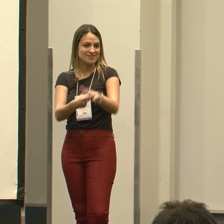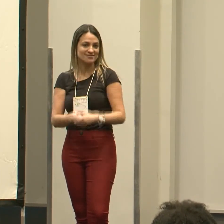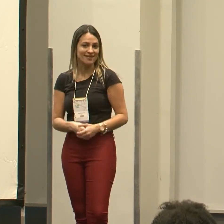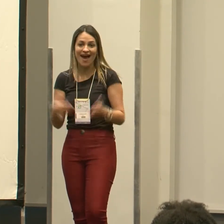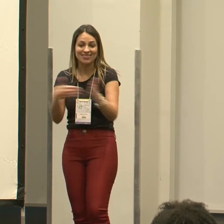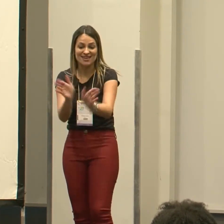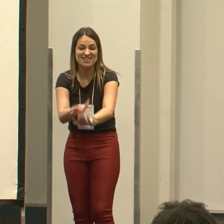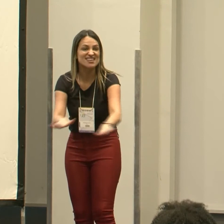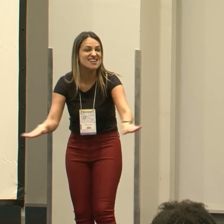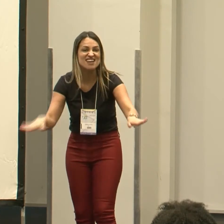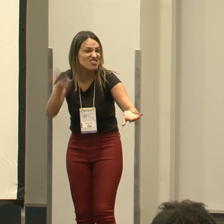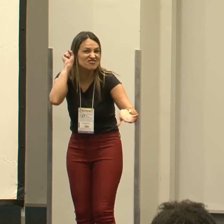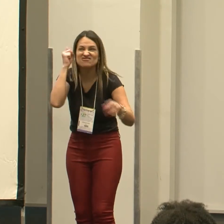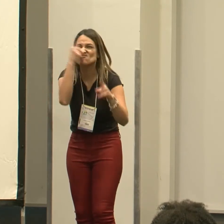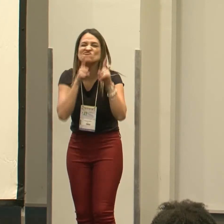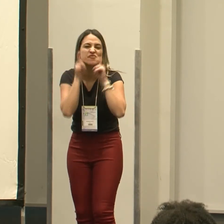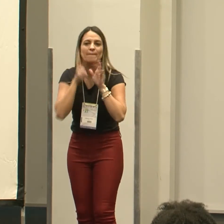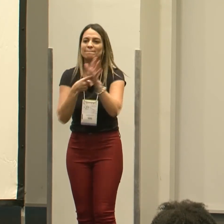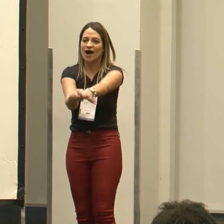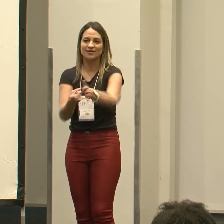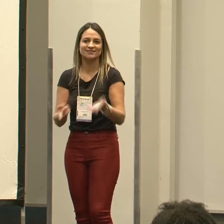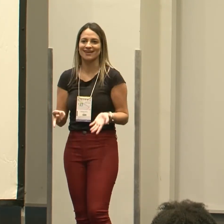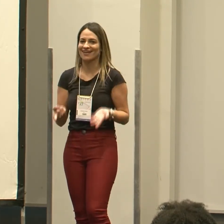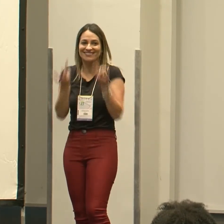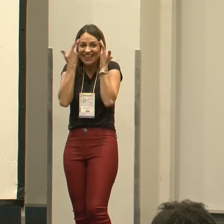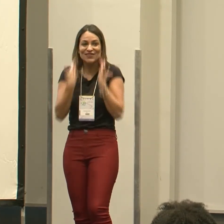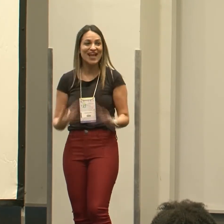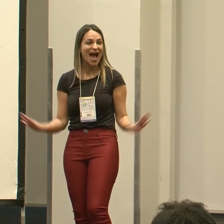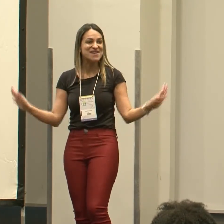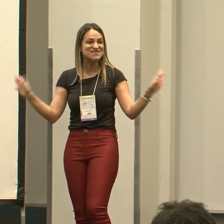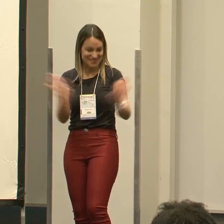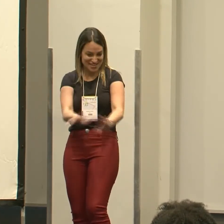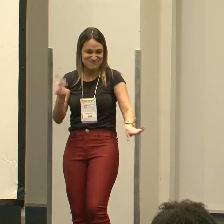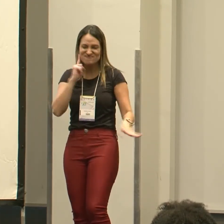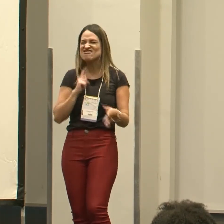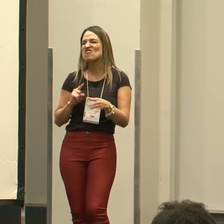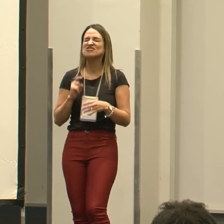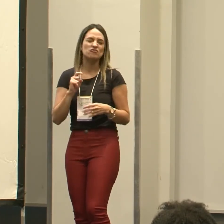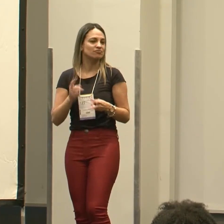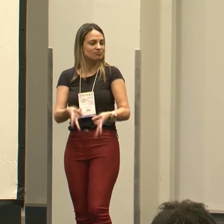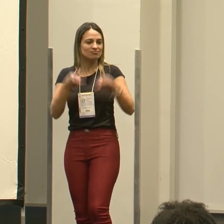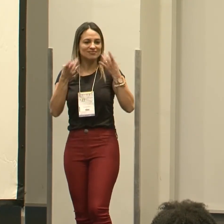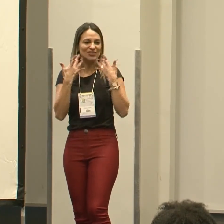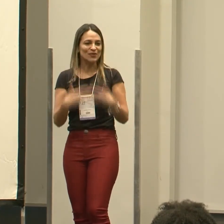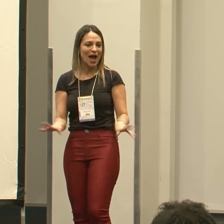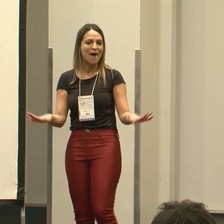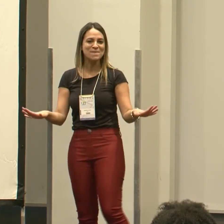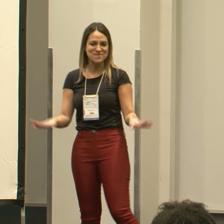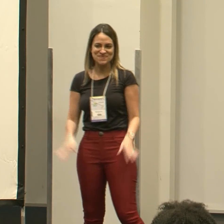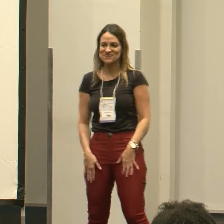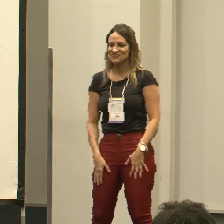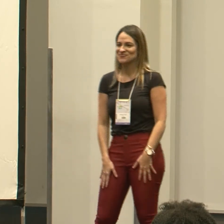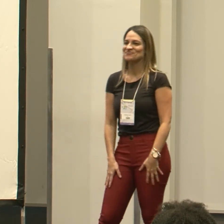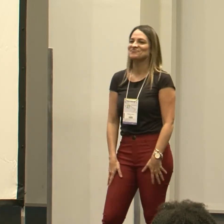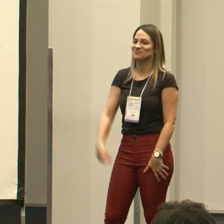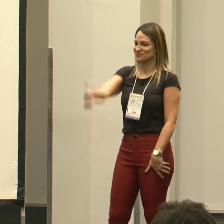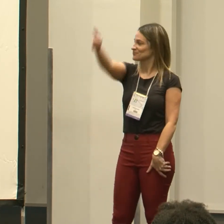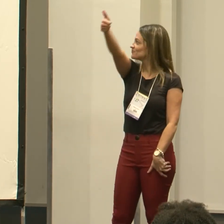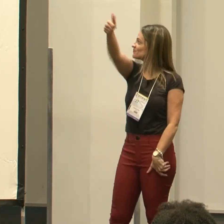Todos são sinais que a gente consegue perceber, crianças ouvintes conseguem perceber através do uso da expressão, e isso ocorre de modo muito